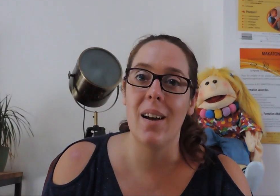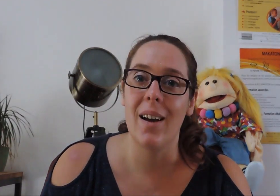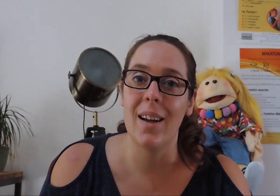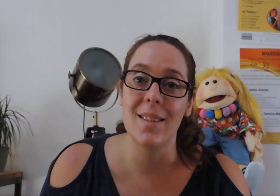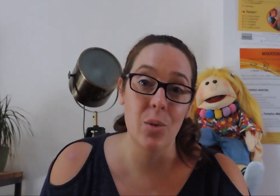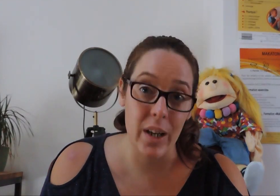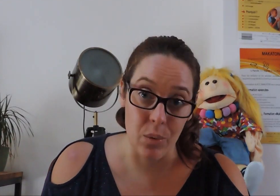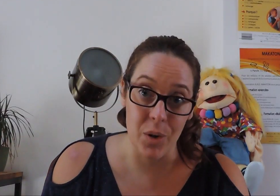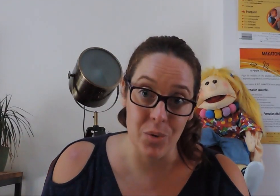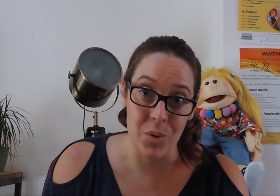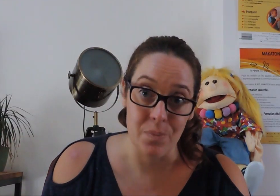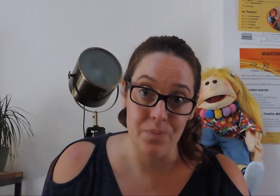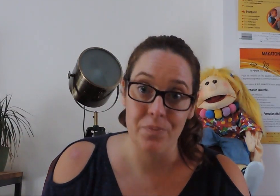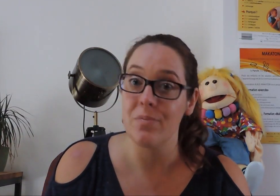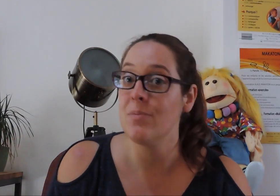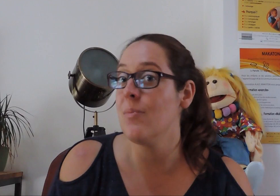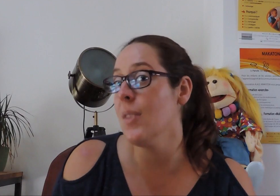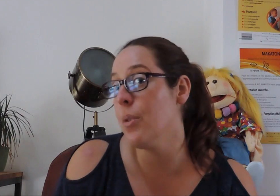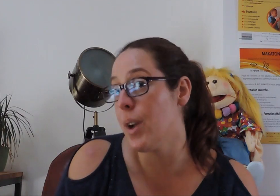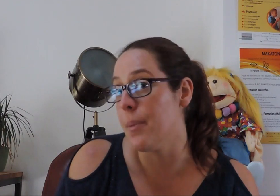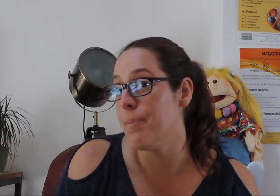atténue la compréhension voilà